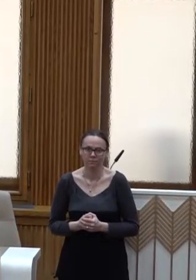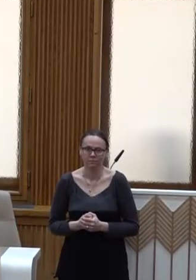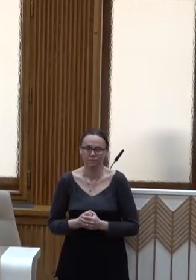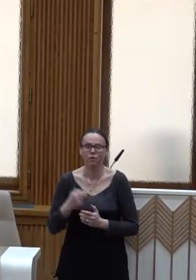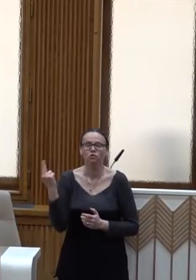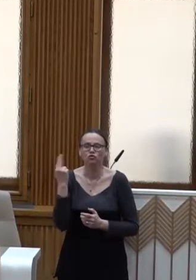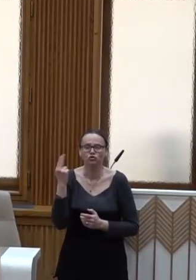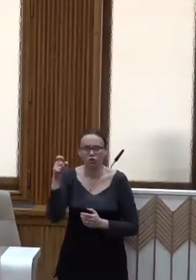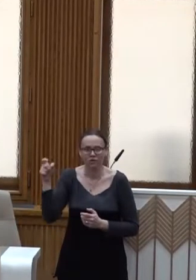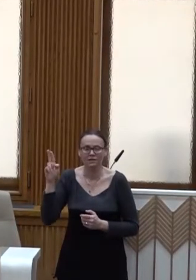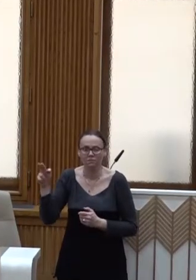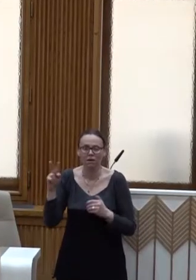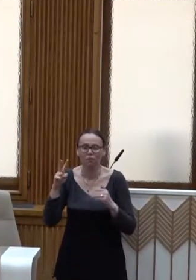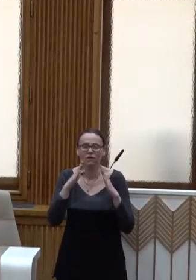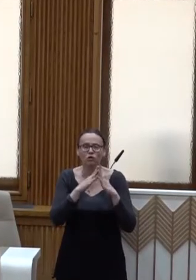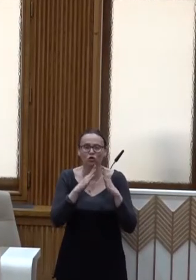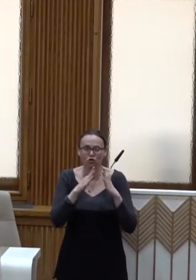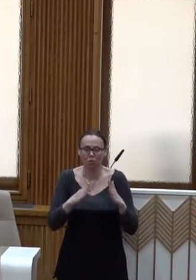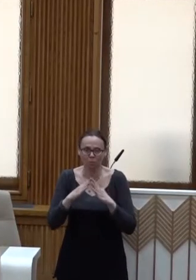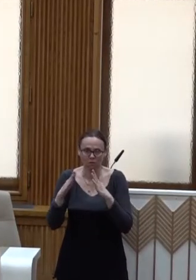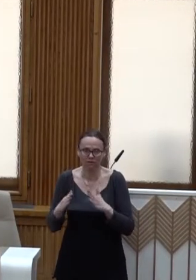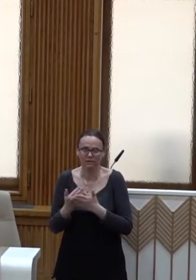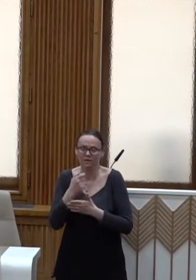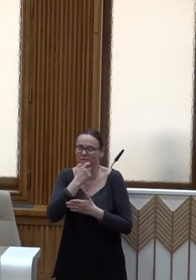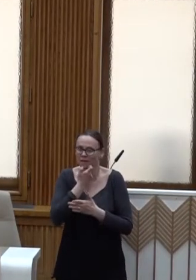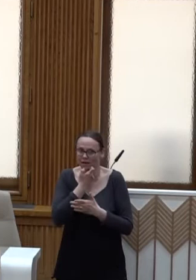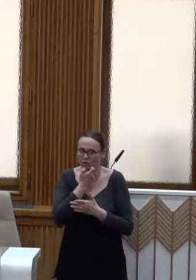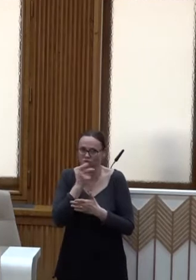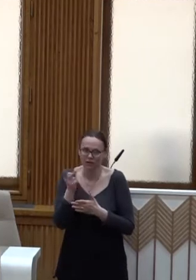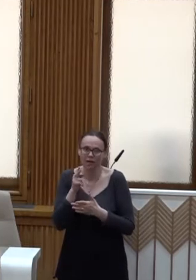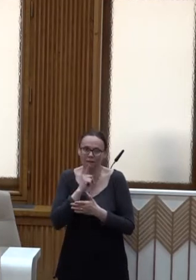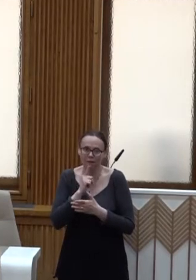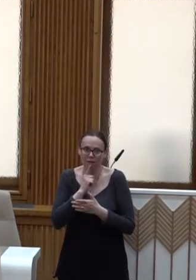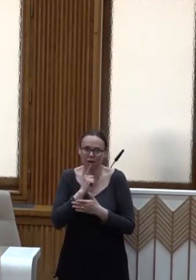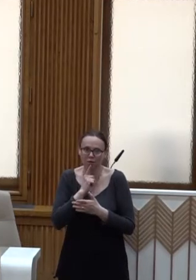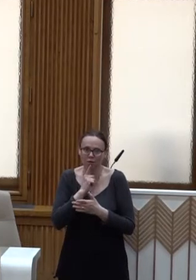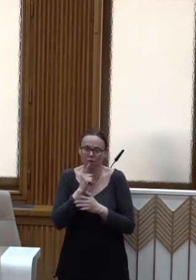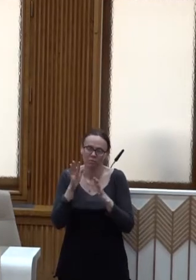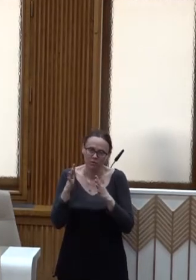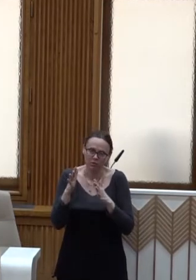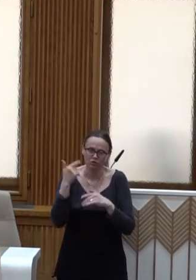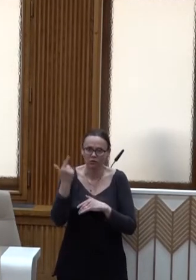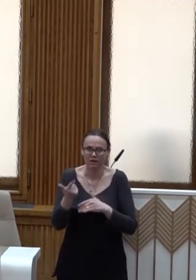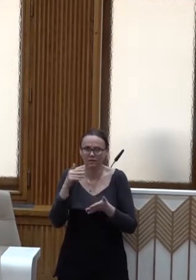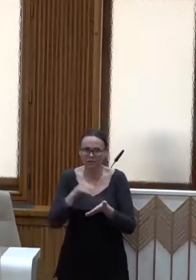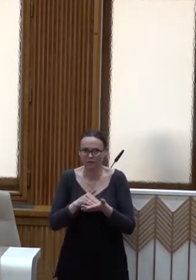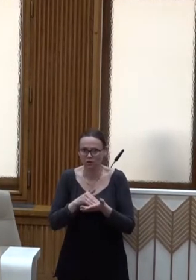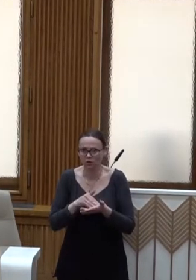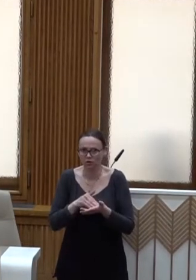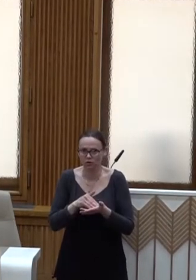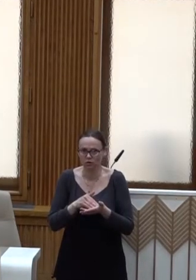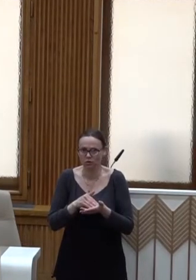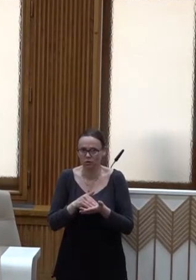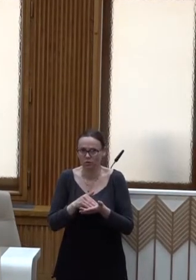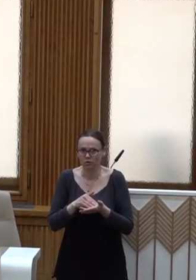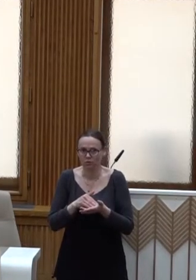Slovenci imamo v domovih za starejše, ki jih je sicer premalo, okrog 20 tisoč